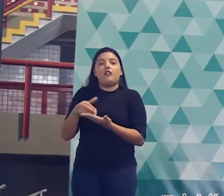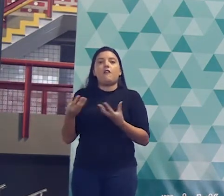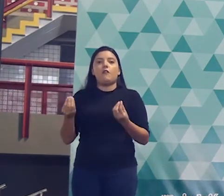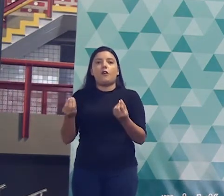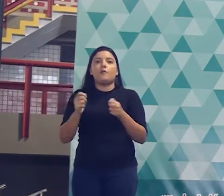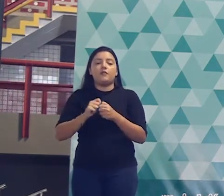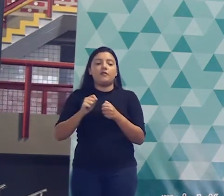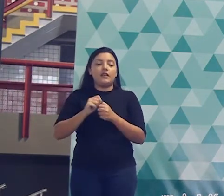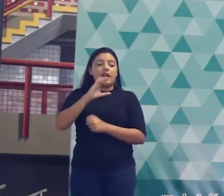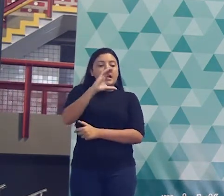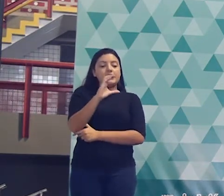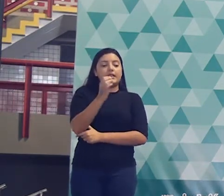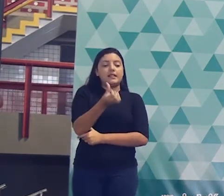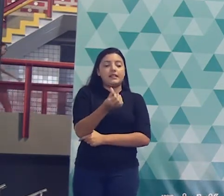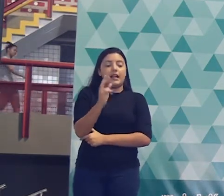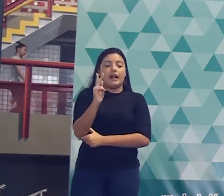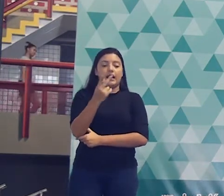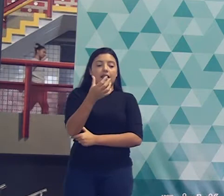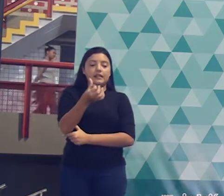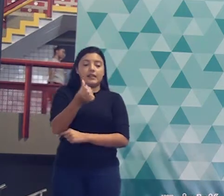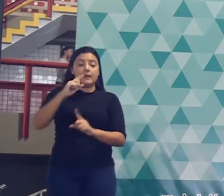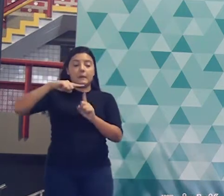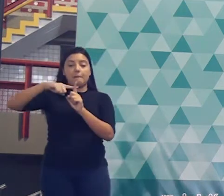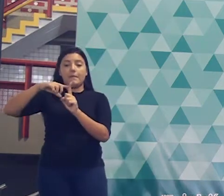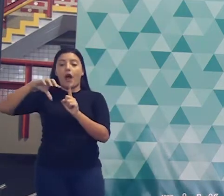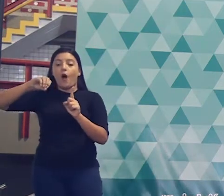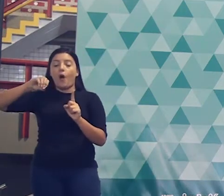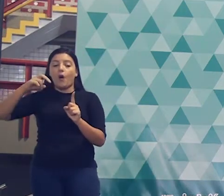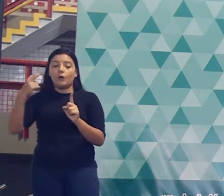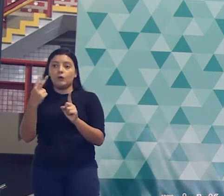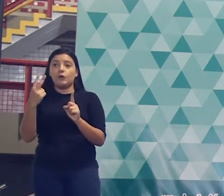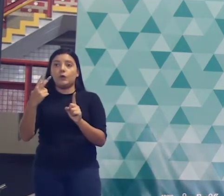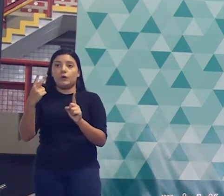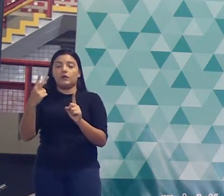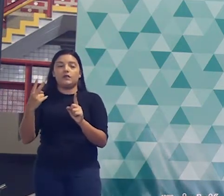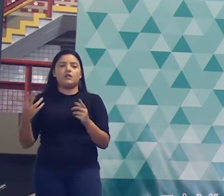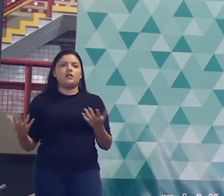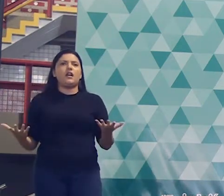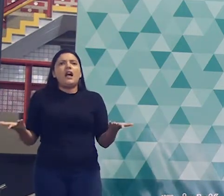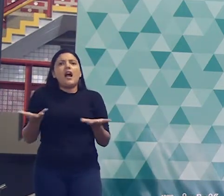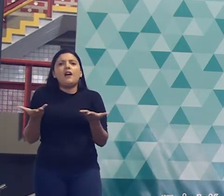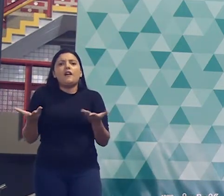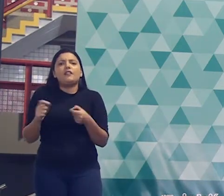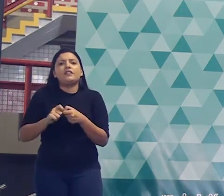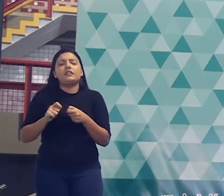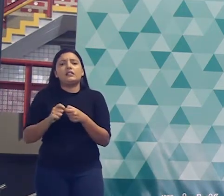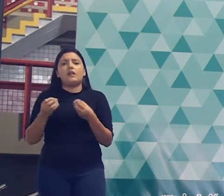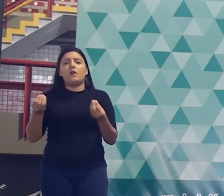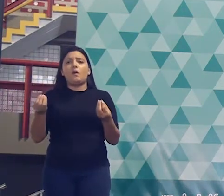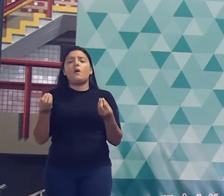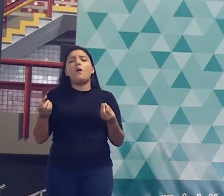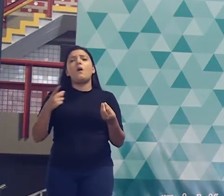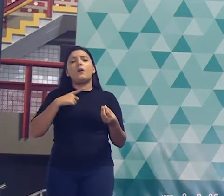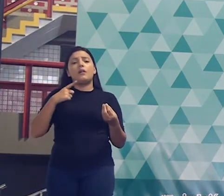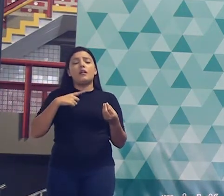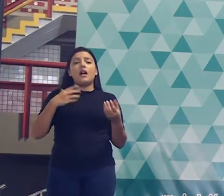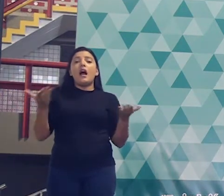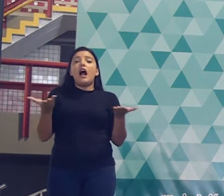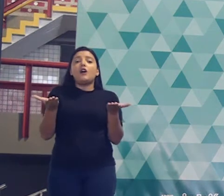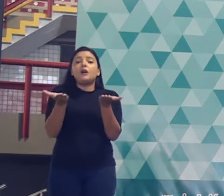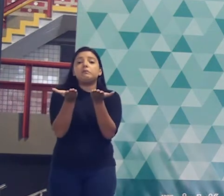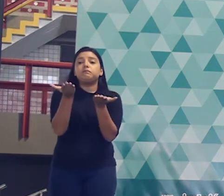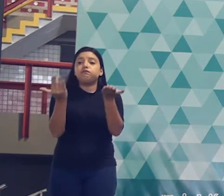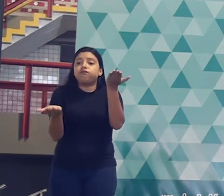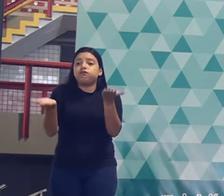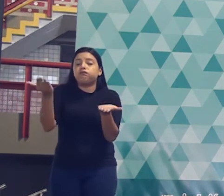atenção, C6H6 mais O2, produzindo CO2 e água. Vala-me Deus, e agora? Faz só o balanceamento.